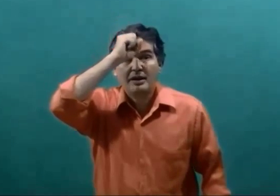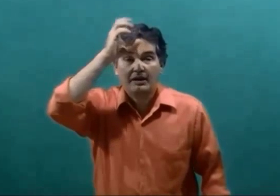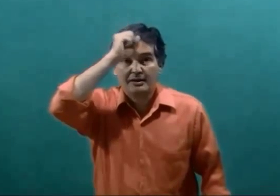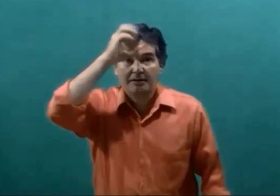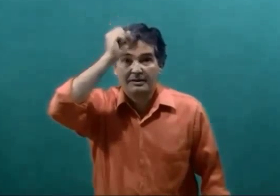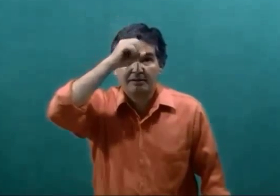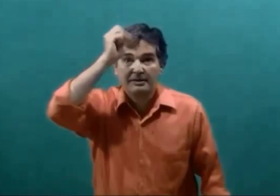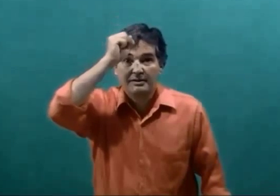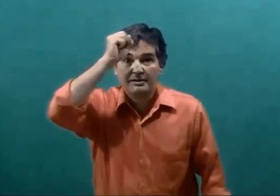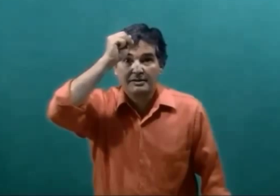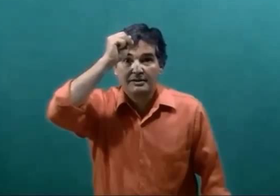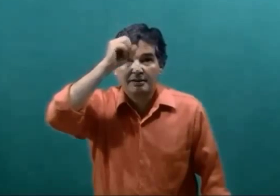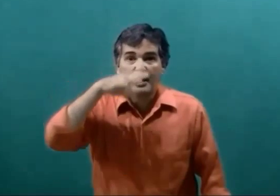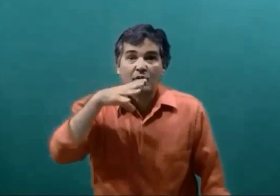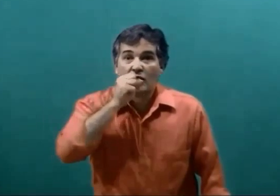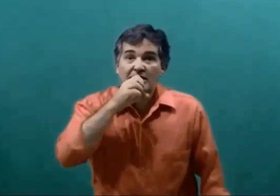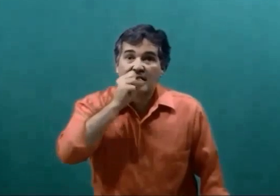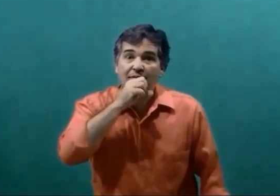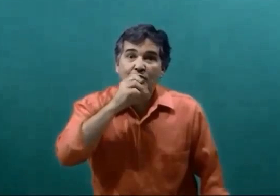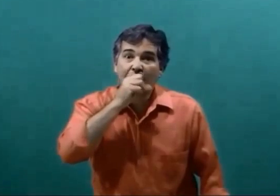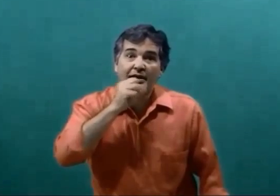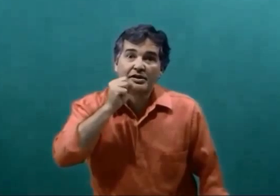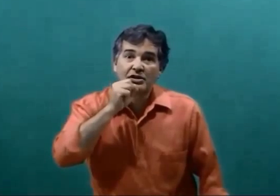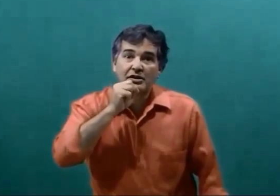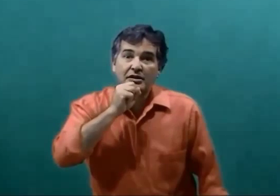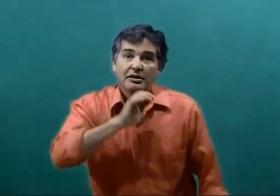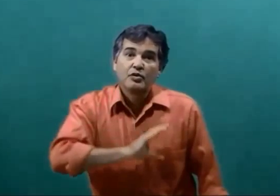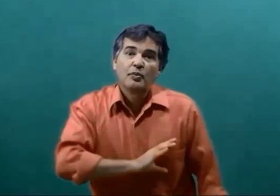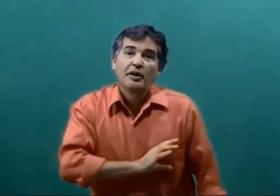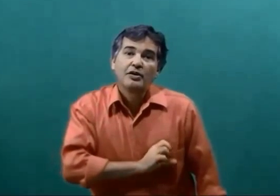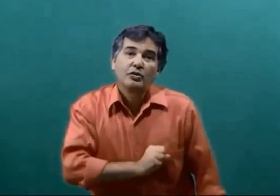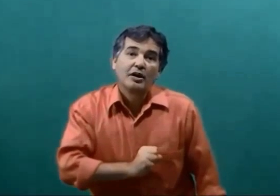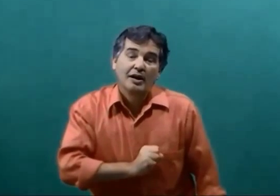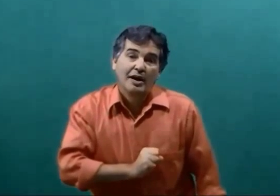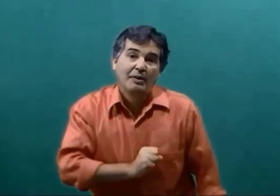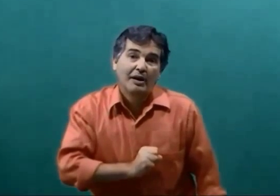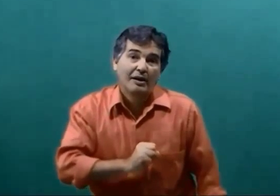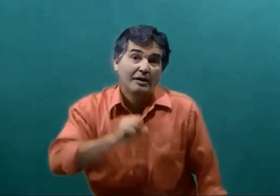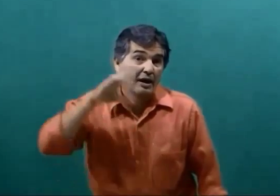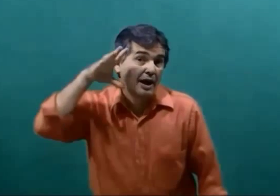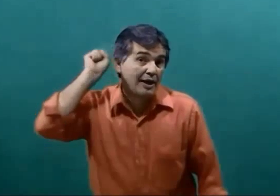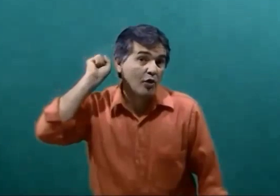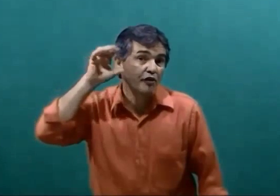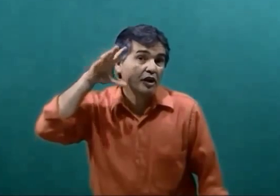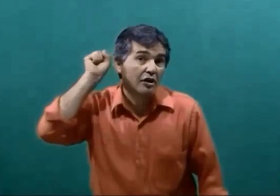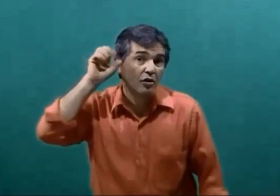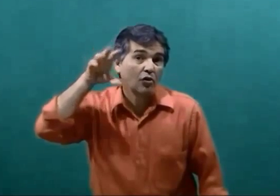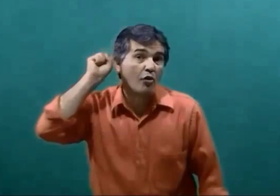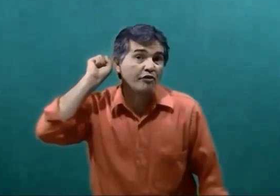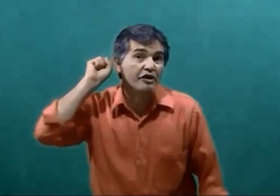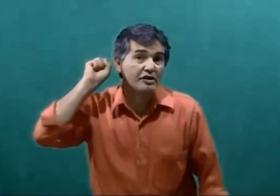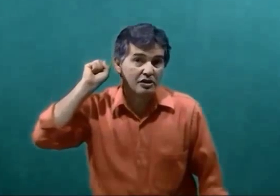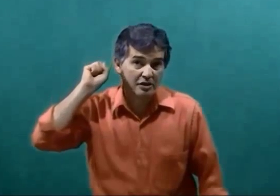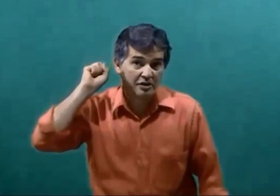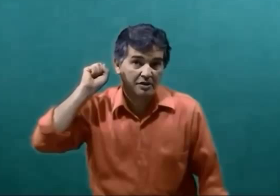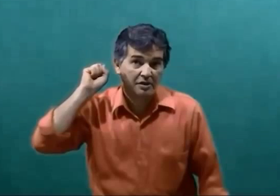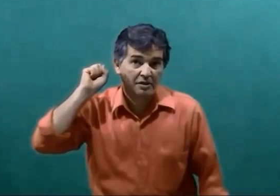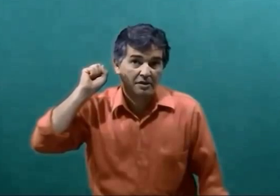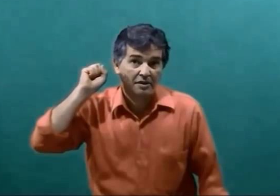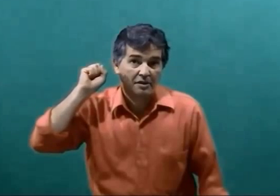aprender. Na boca, sábado ou laranja. No peito, amar. Aqui ouvir ou ouvinte.